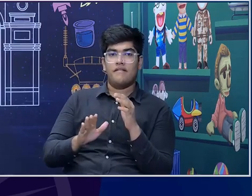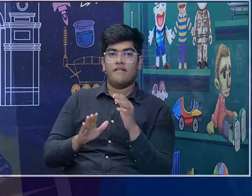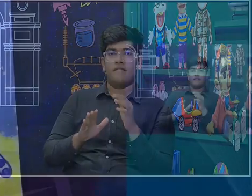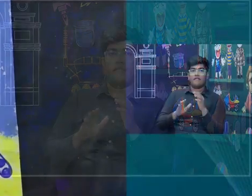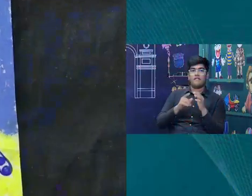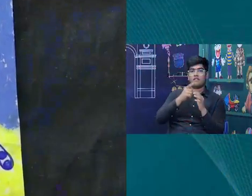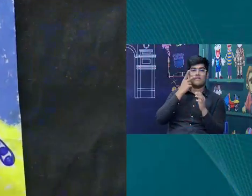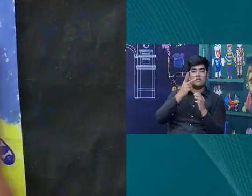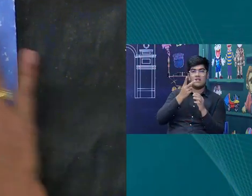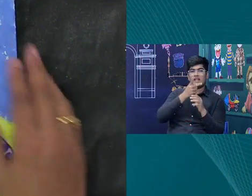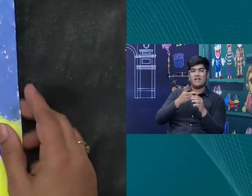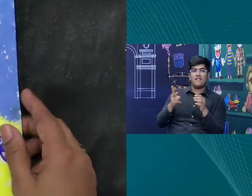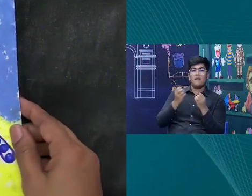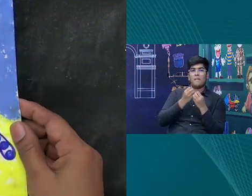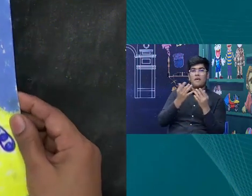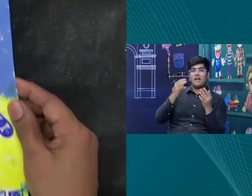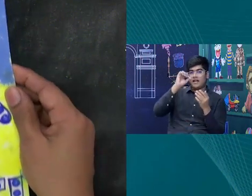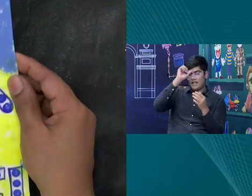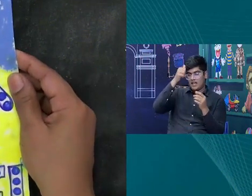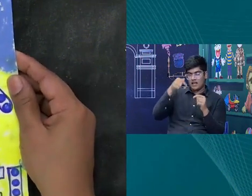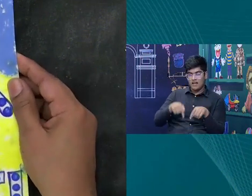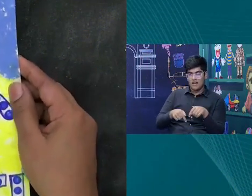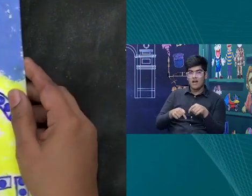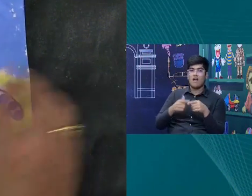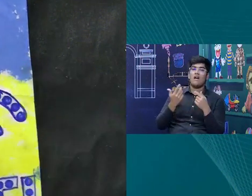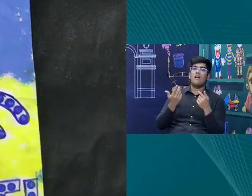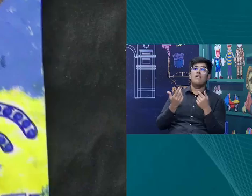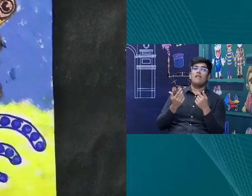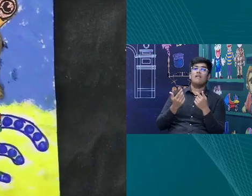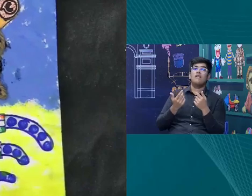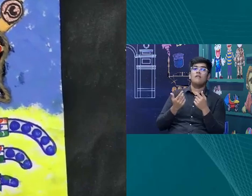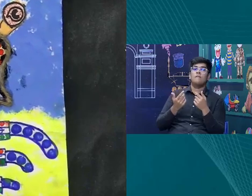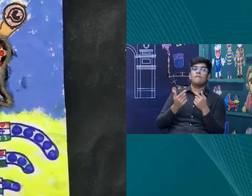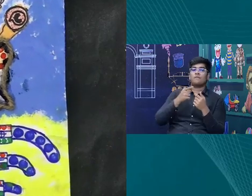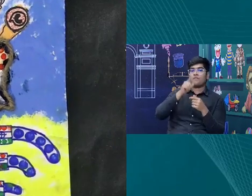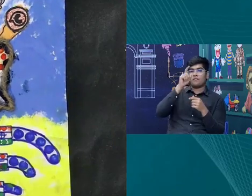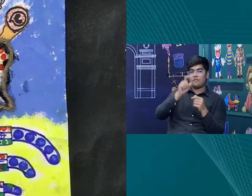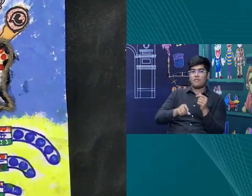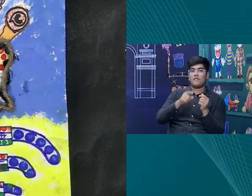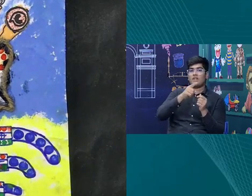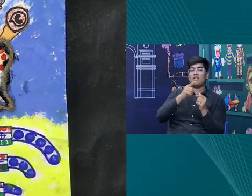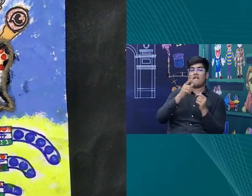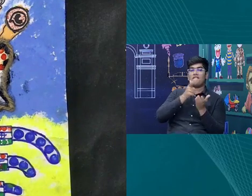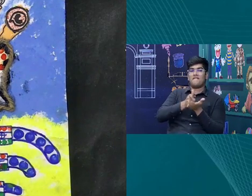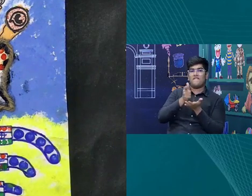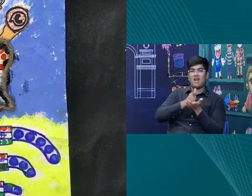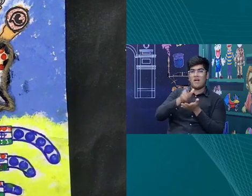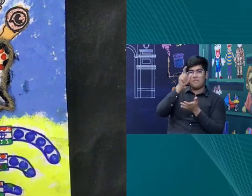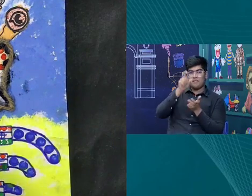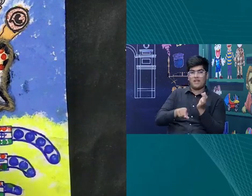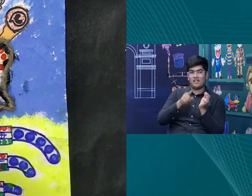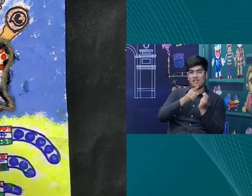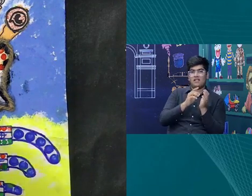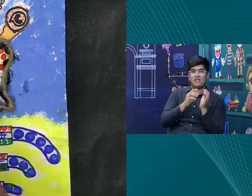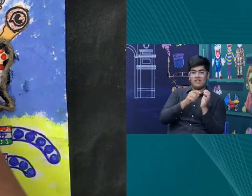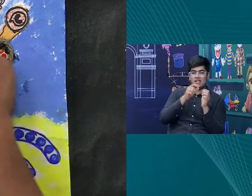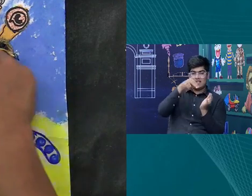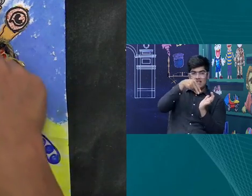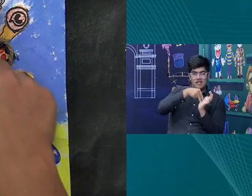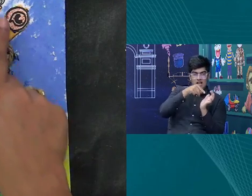इस